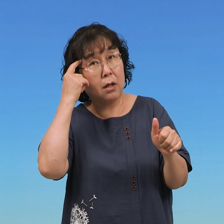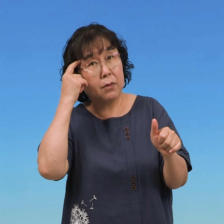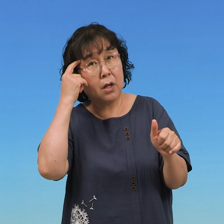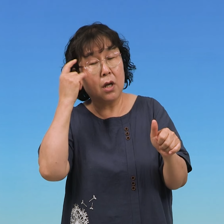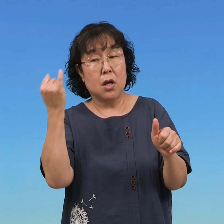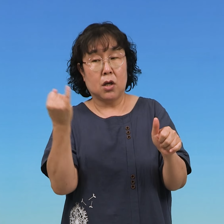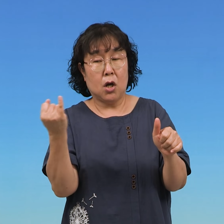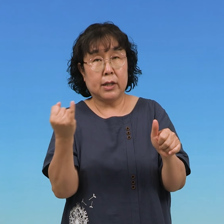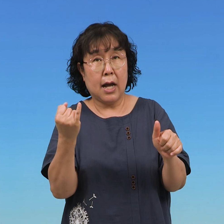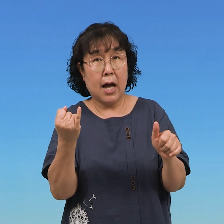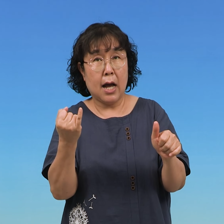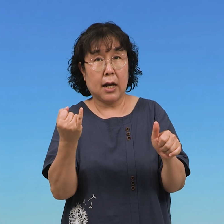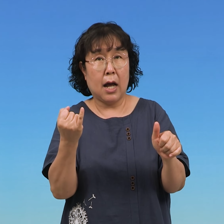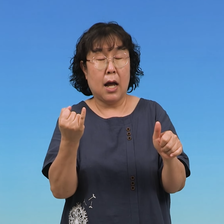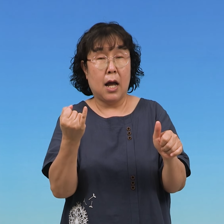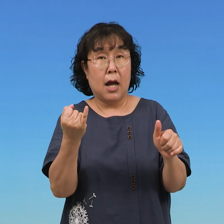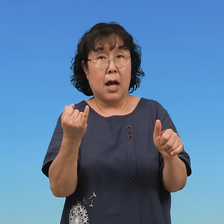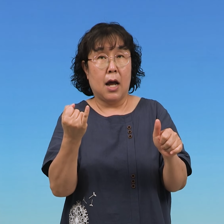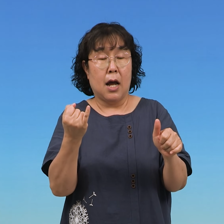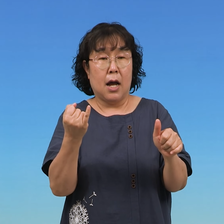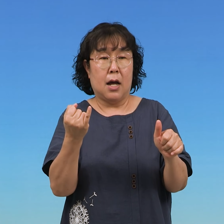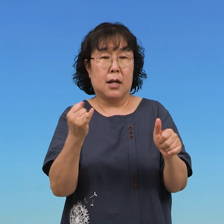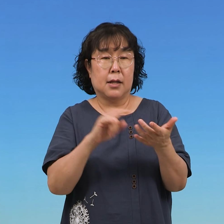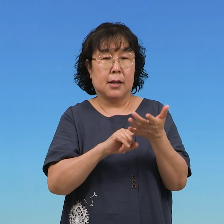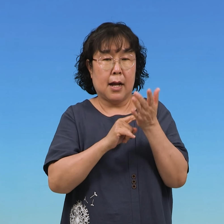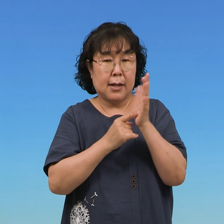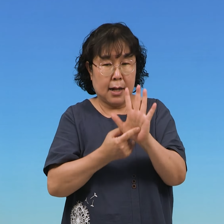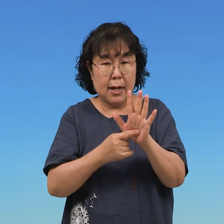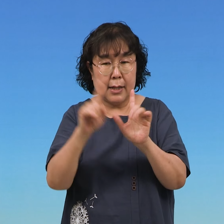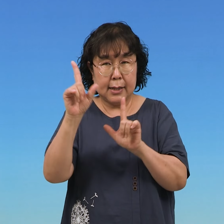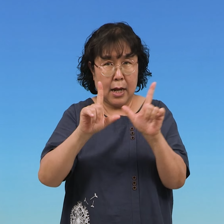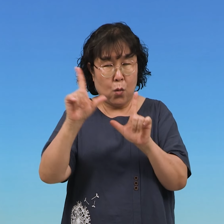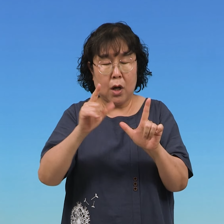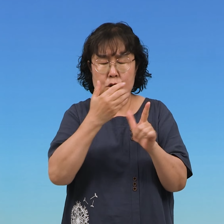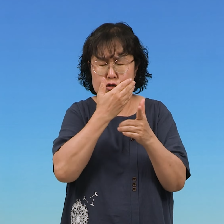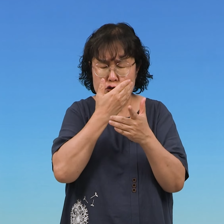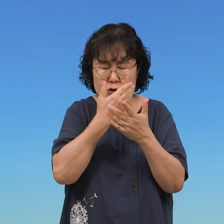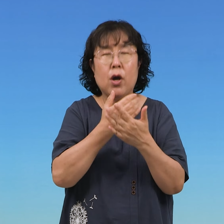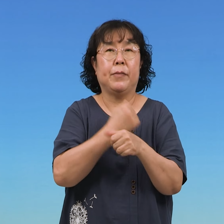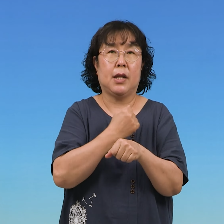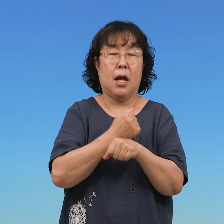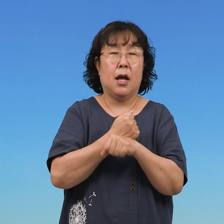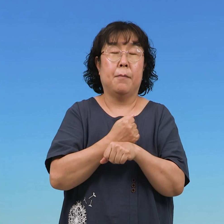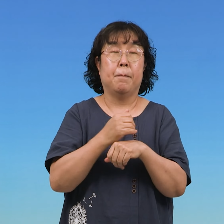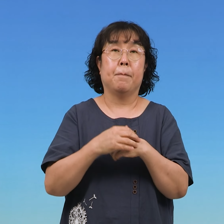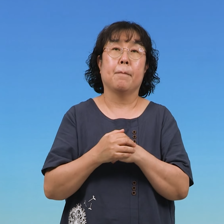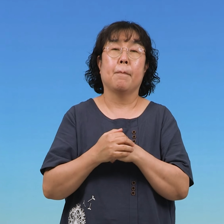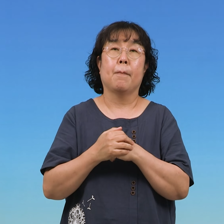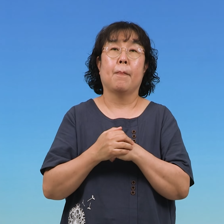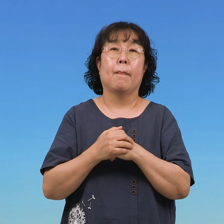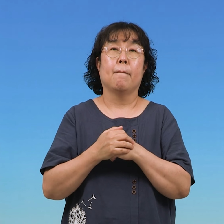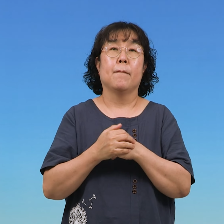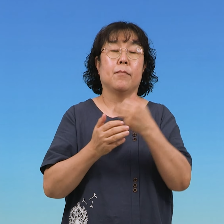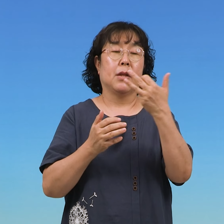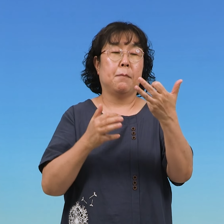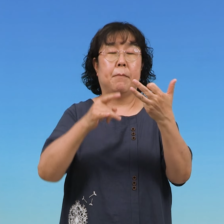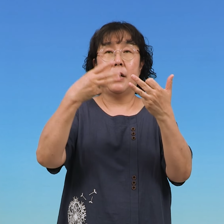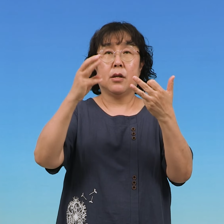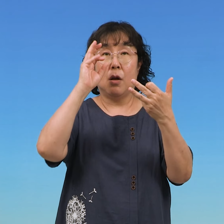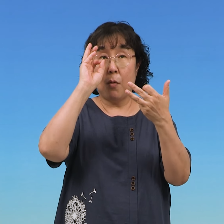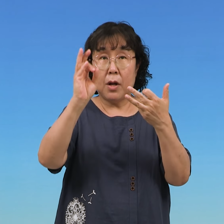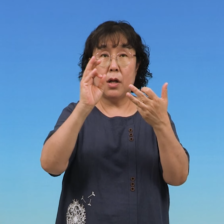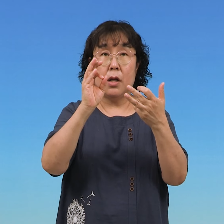하면서 이 여인이 보낸 태도가 오늘 제가 설교하고자 하는 핵심이에요. 자, 그 앞에 있는